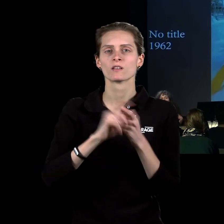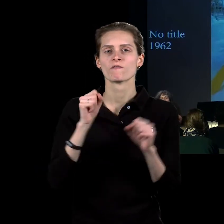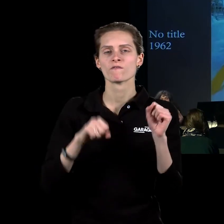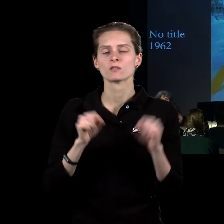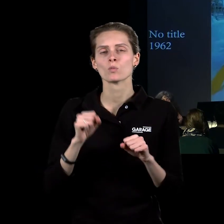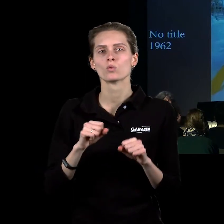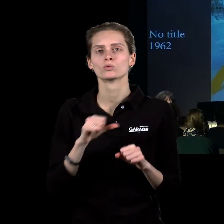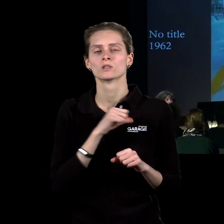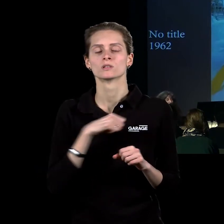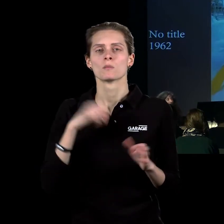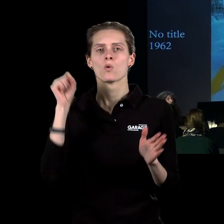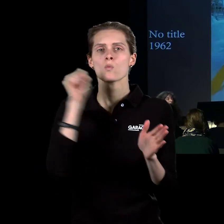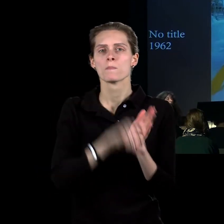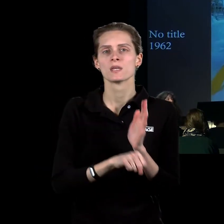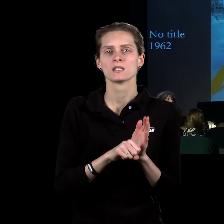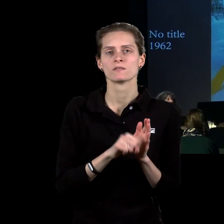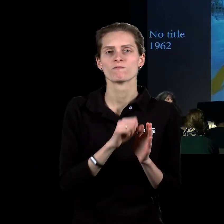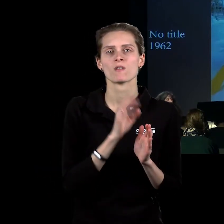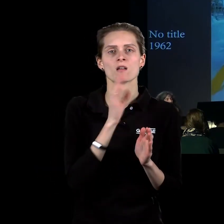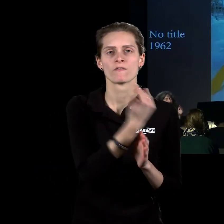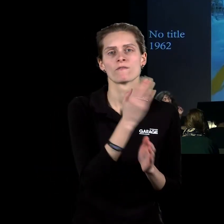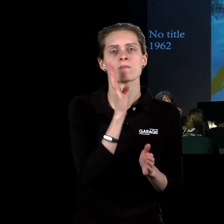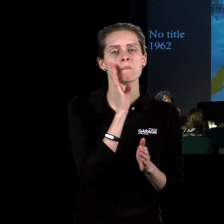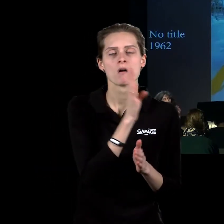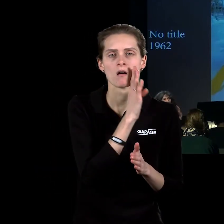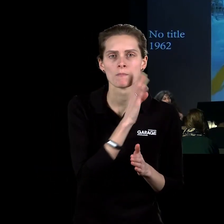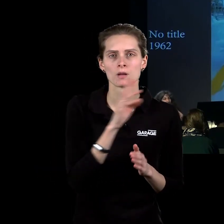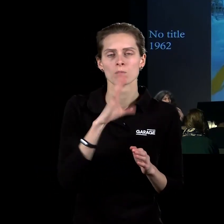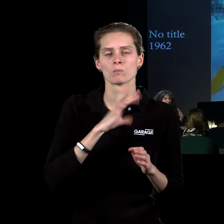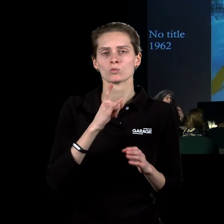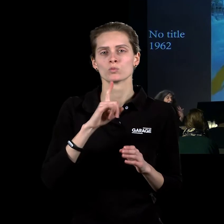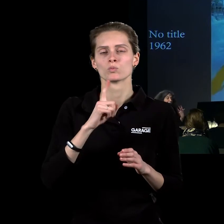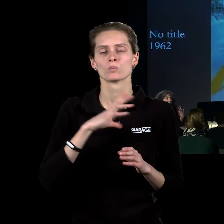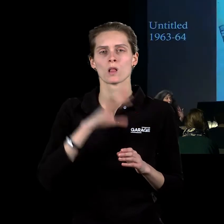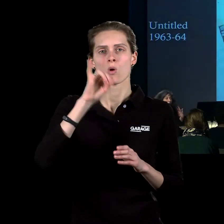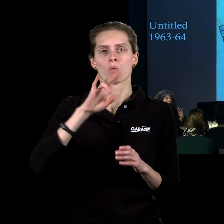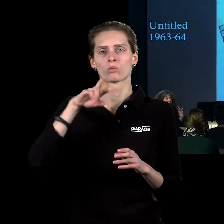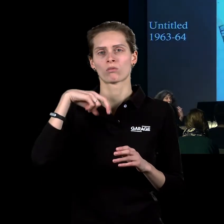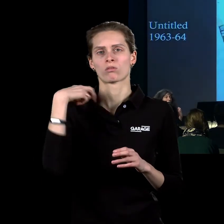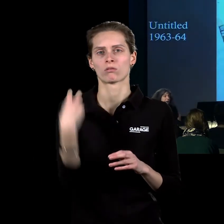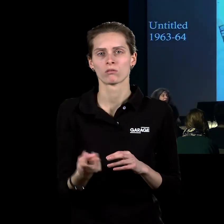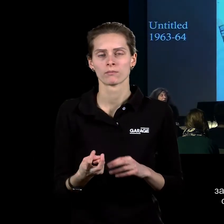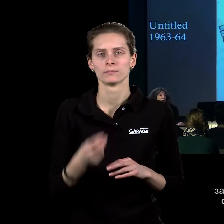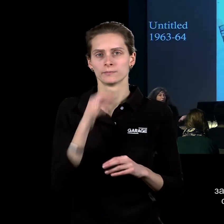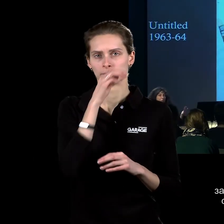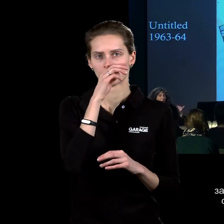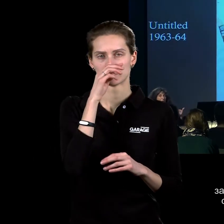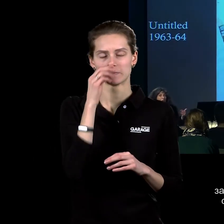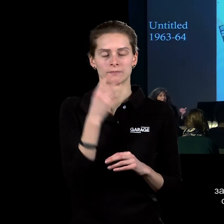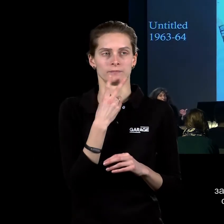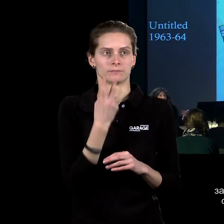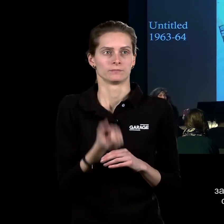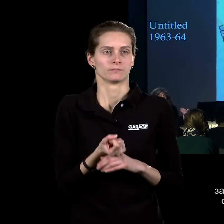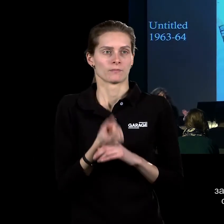ее матери, которая выбросилась из окна. Возникает постепенный переход к такой достаточно яростной абстракции, и которая